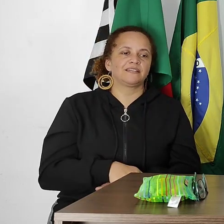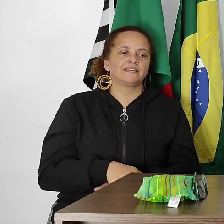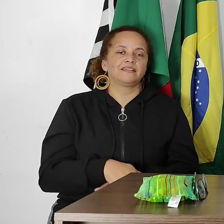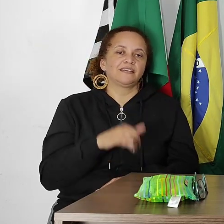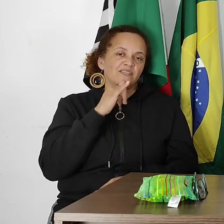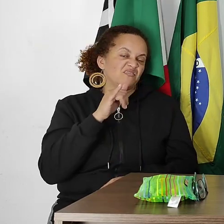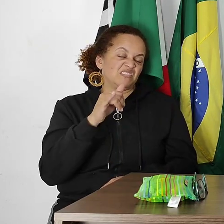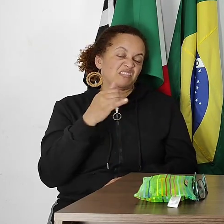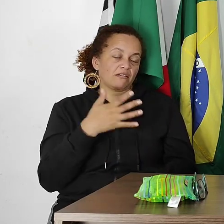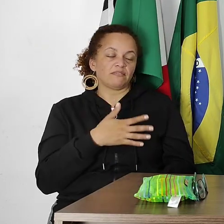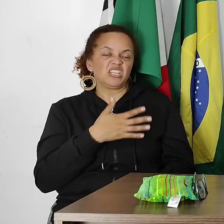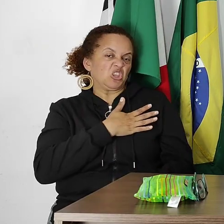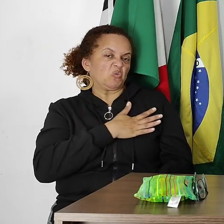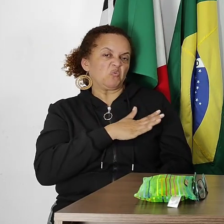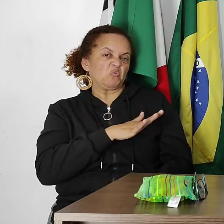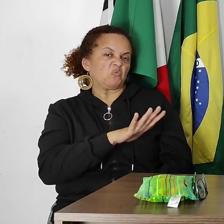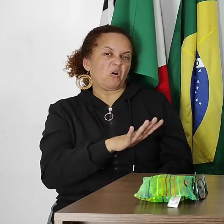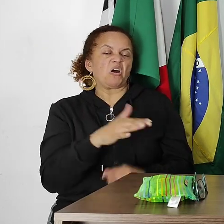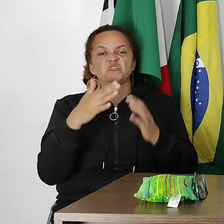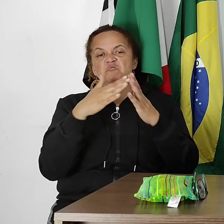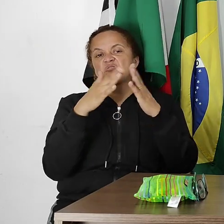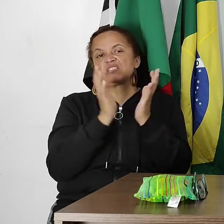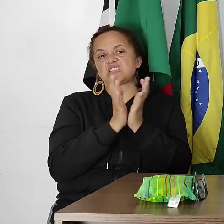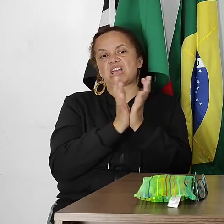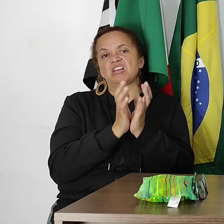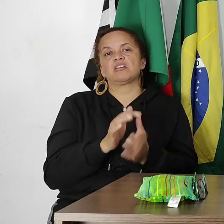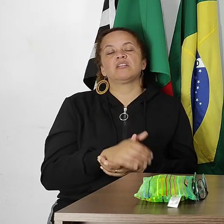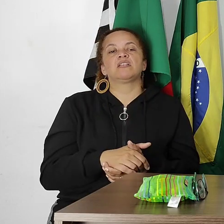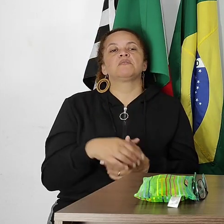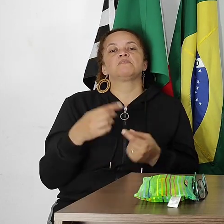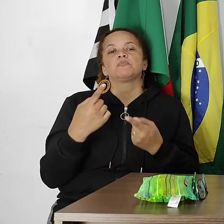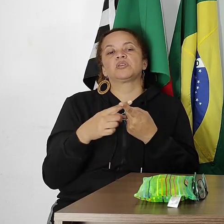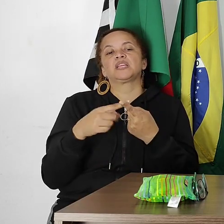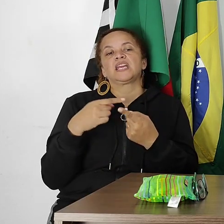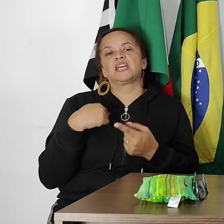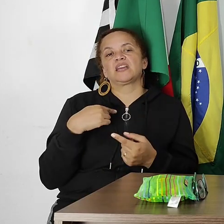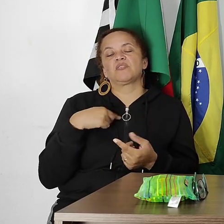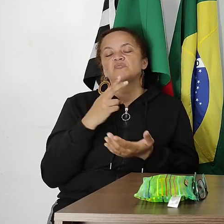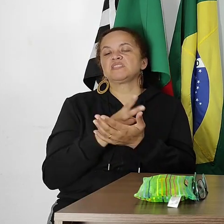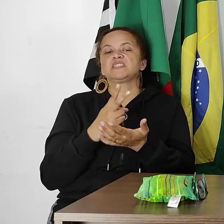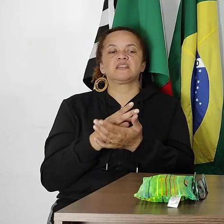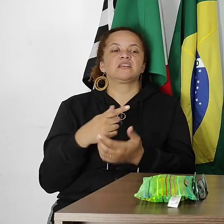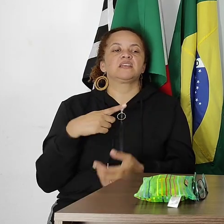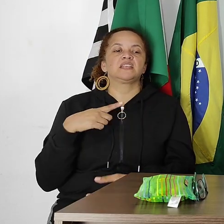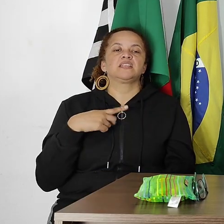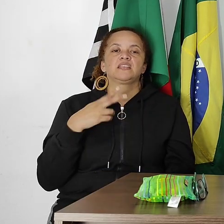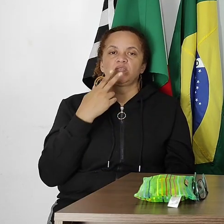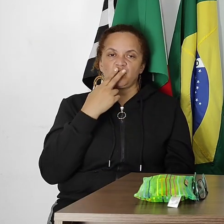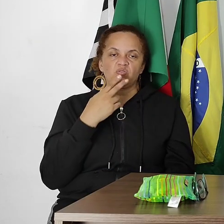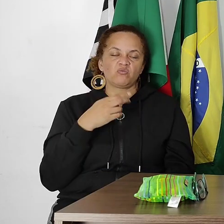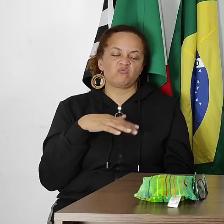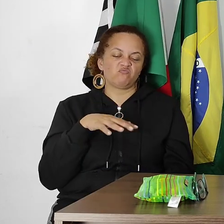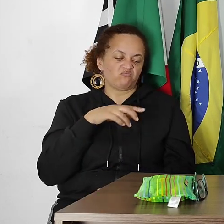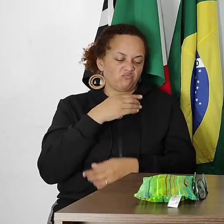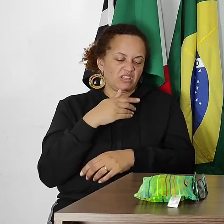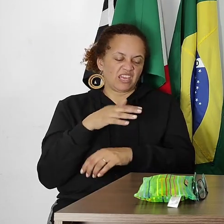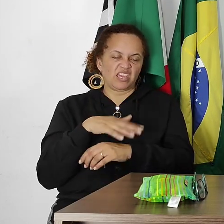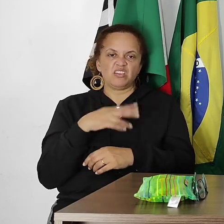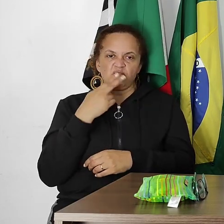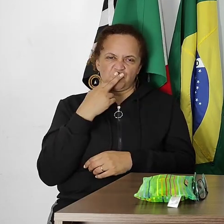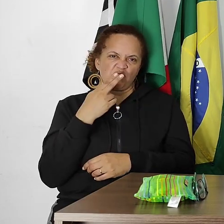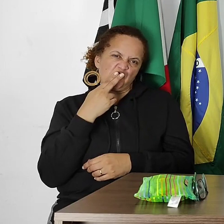de ir para a célula com cheiro de cigarro, com cheiro de bebida. Ela falava, Cida, você vem assim mesmo, porque Jesus quer